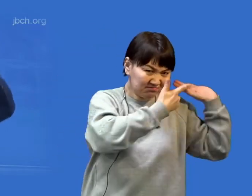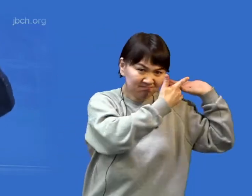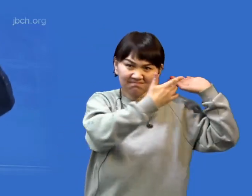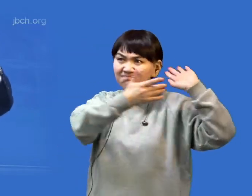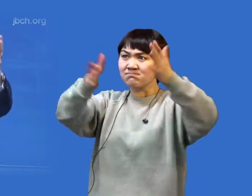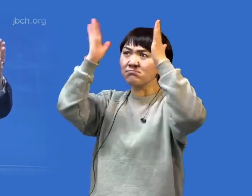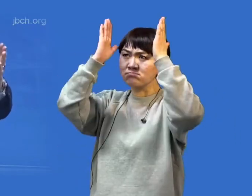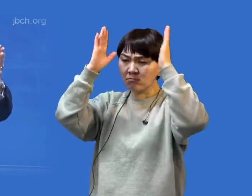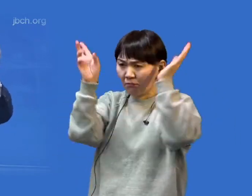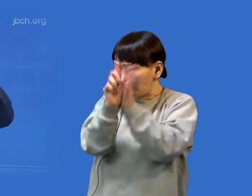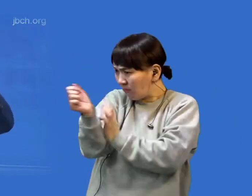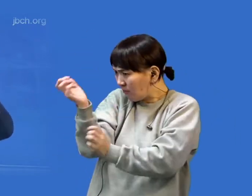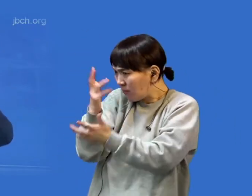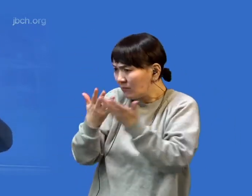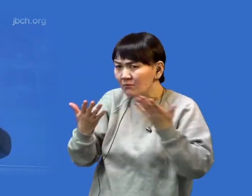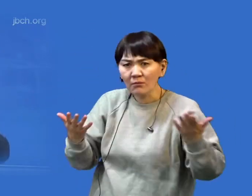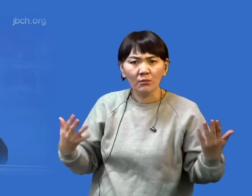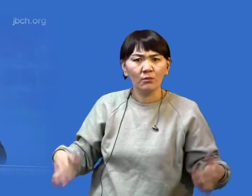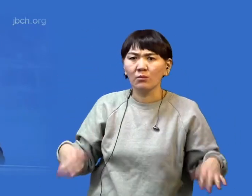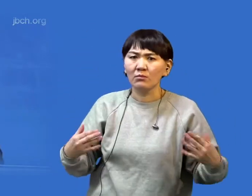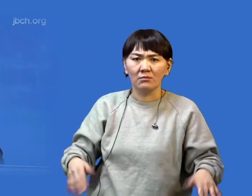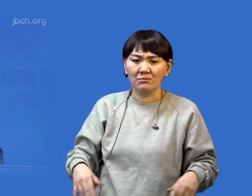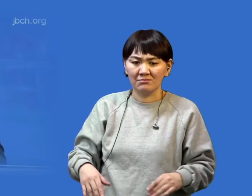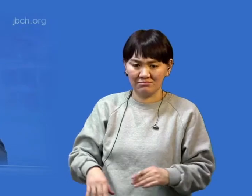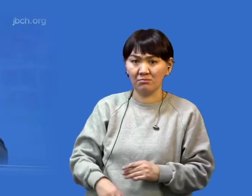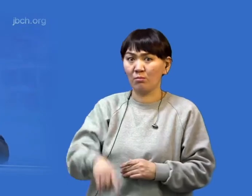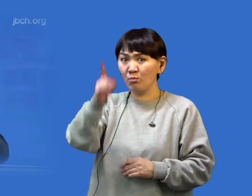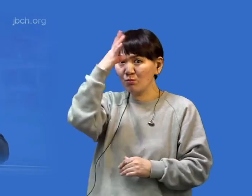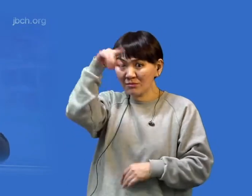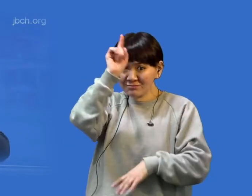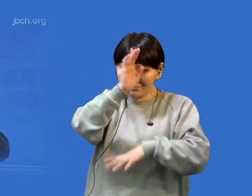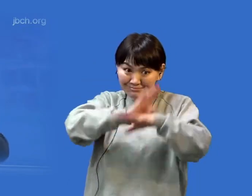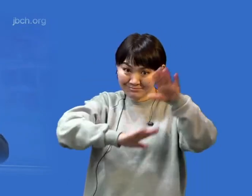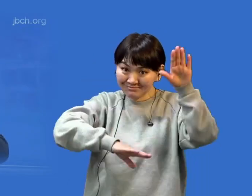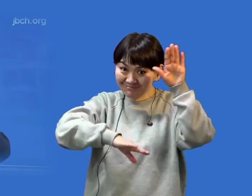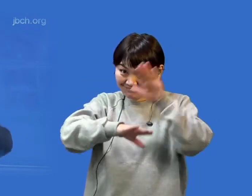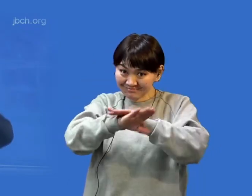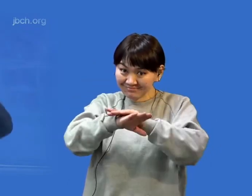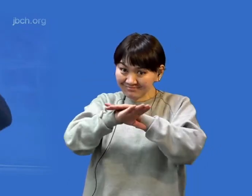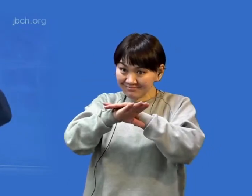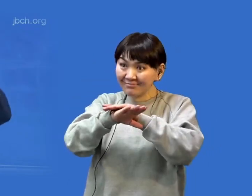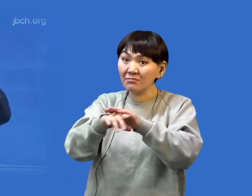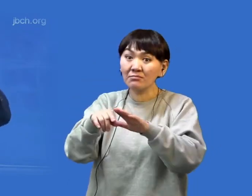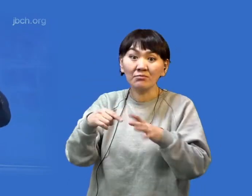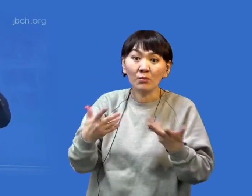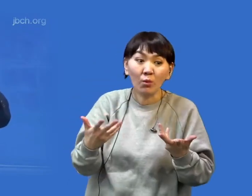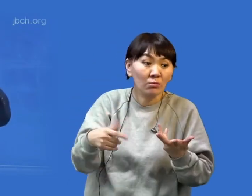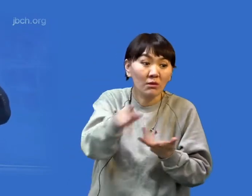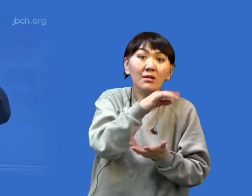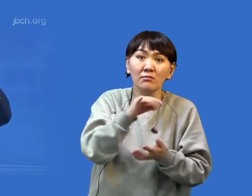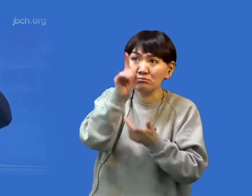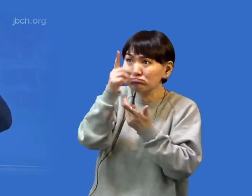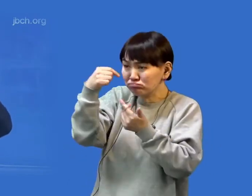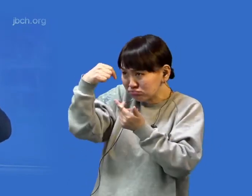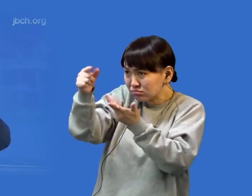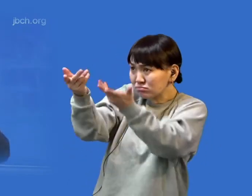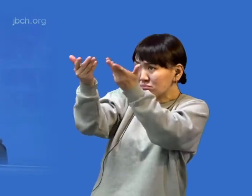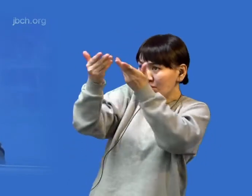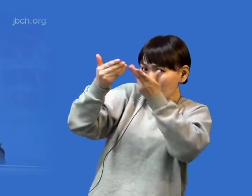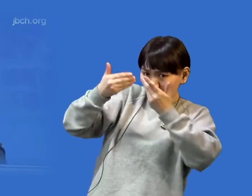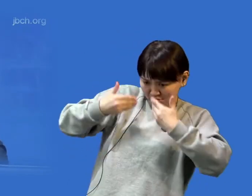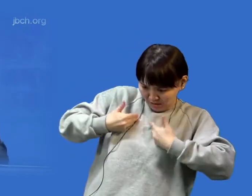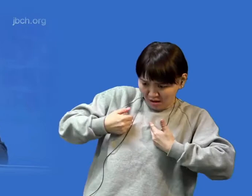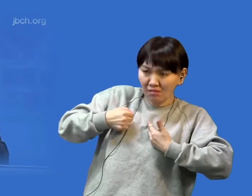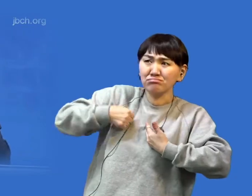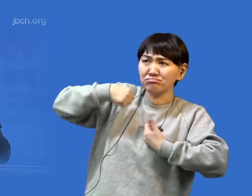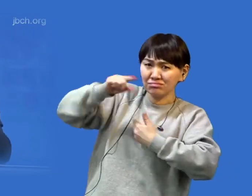бол бурхан таны мутраас ирснийг бурхан танд бид өгсөн төдийл юм а гэсэн. Эзнээс авсан зүйлээ